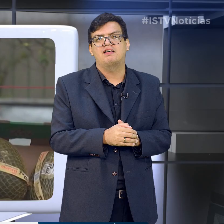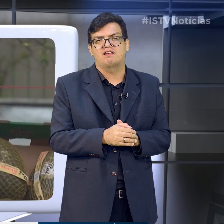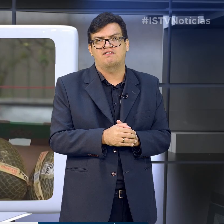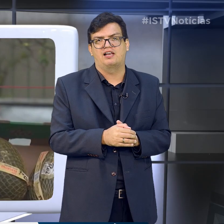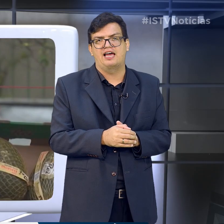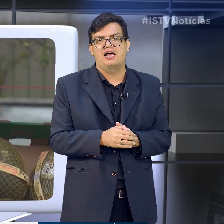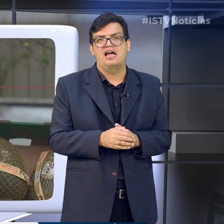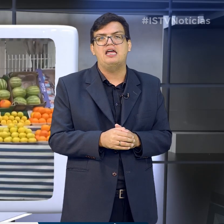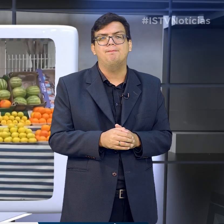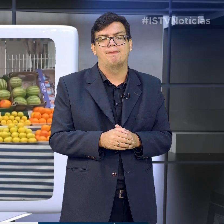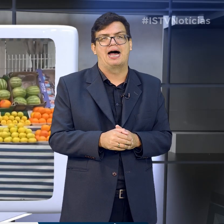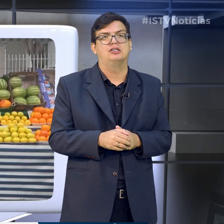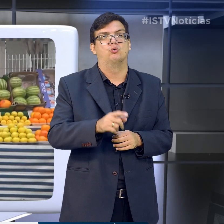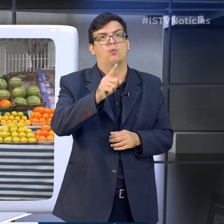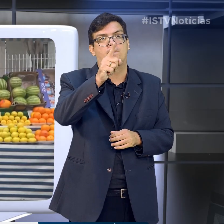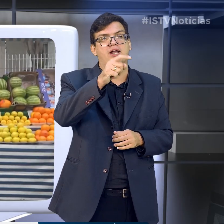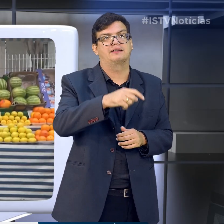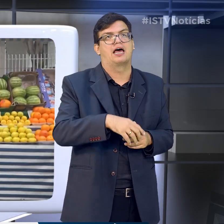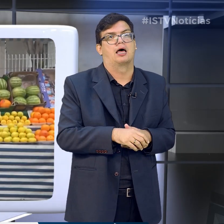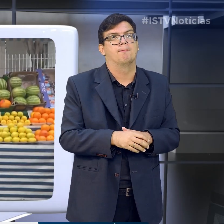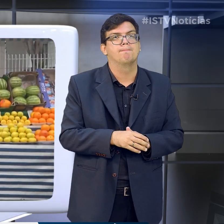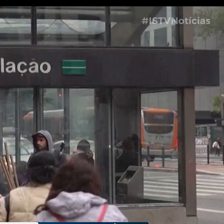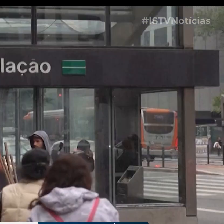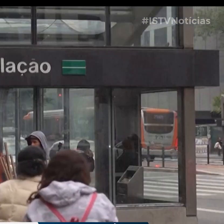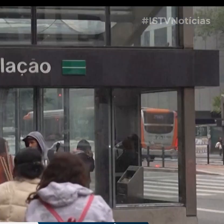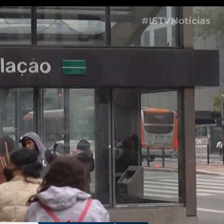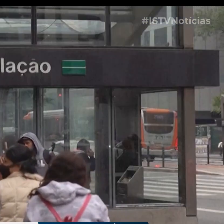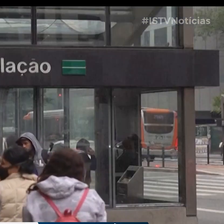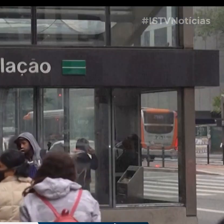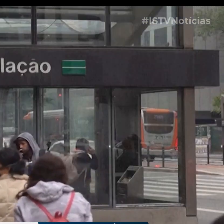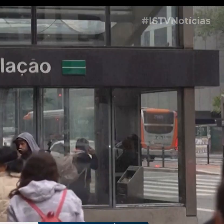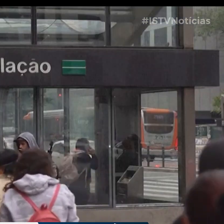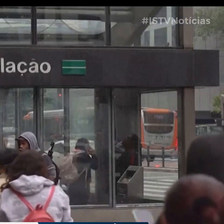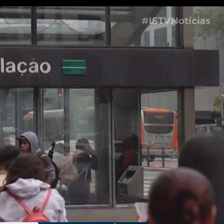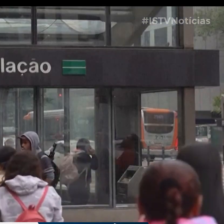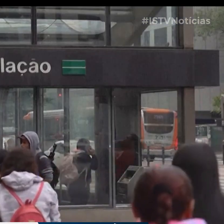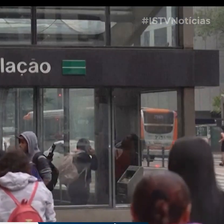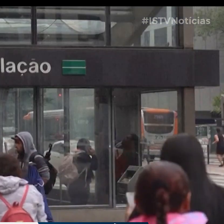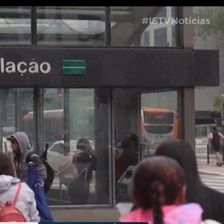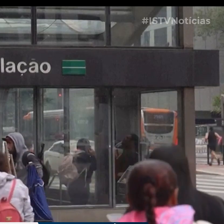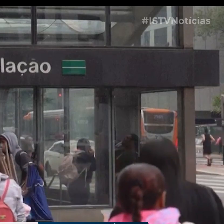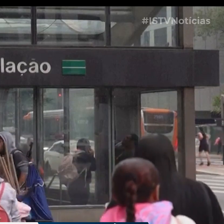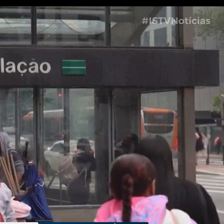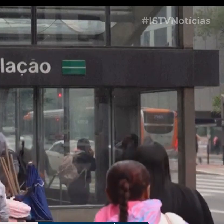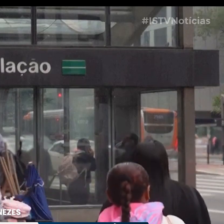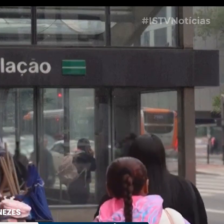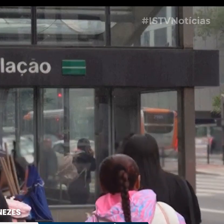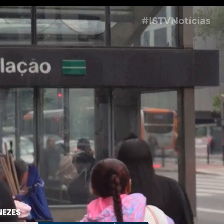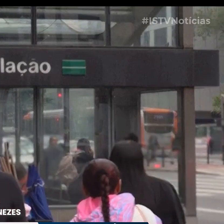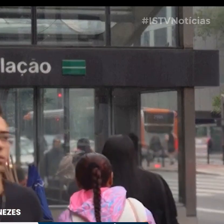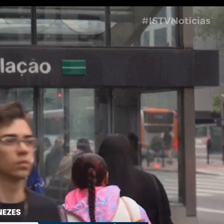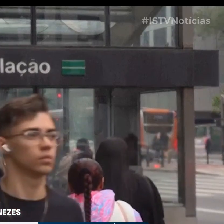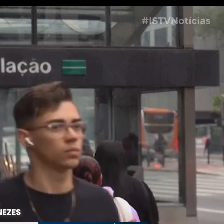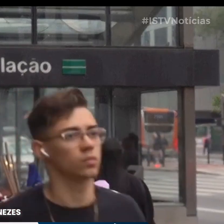desacelera em maio põe na tela a inflação oficial para o mês de maio de 2023 ficou